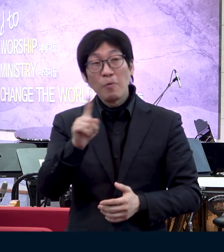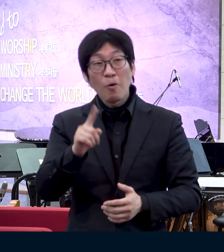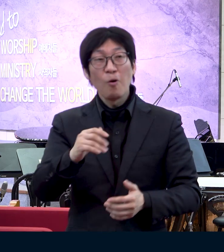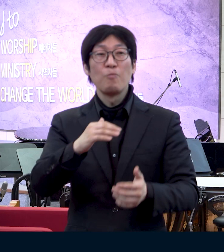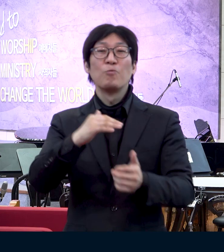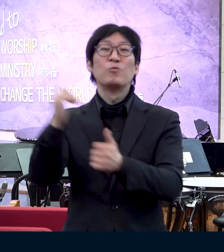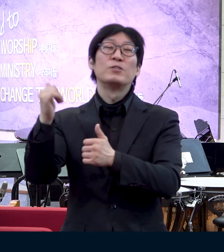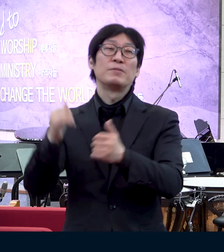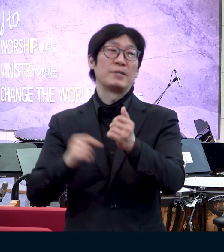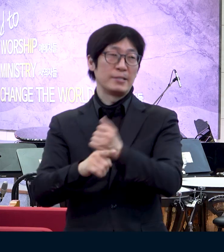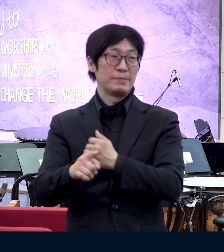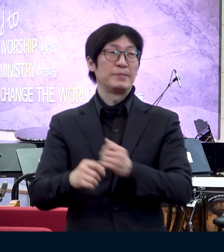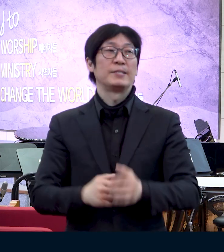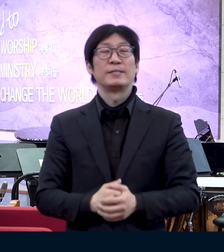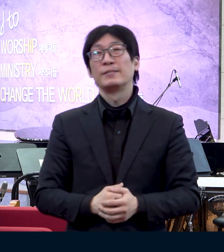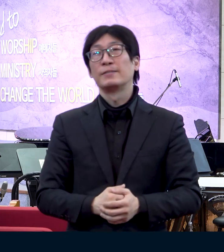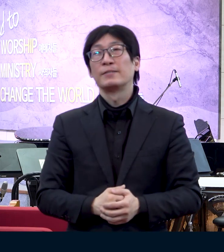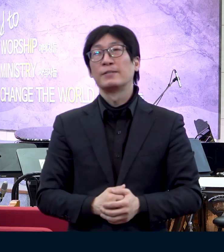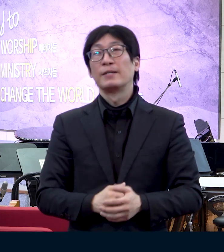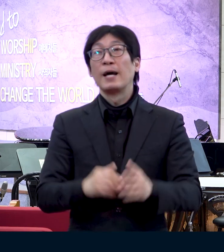이것이 바로 부르심이다.